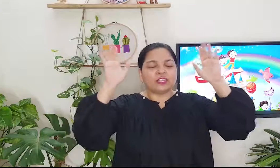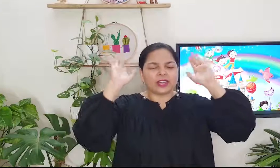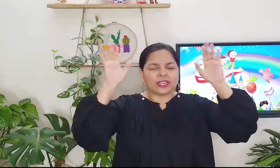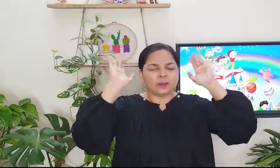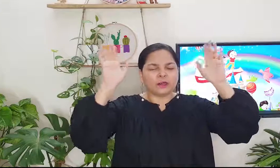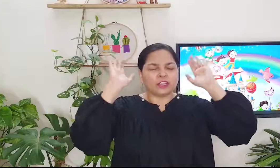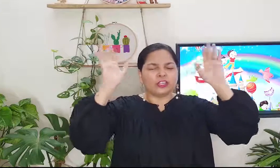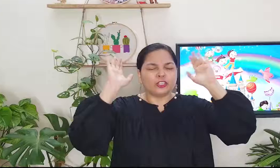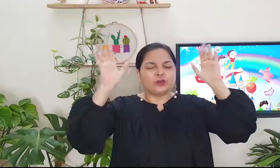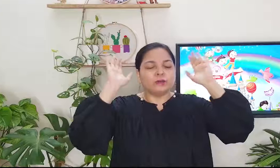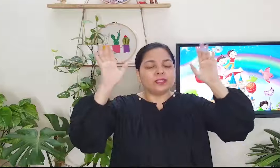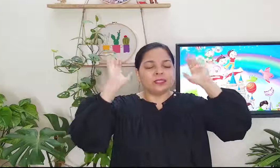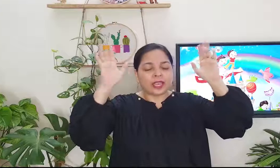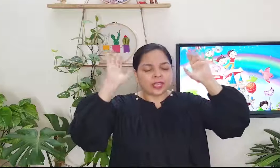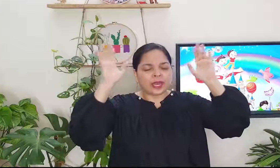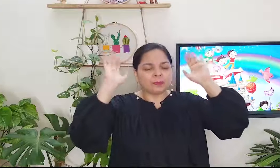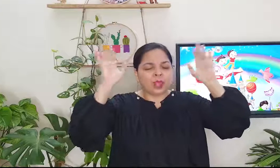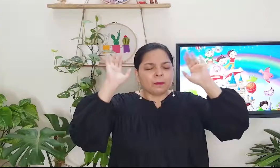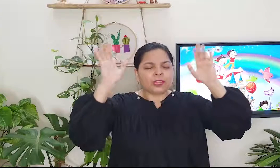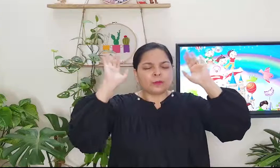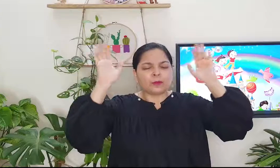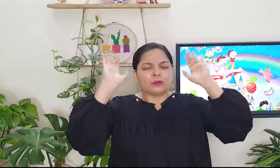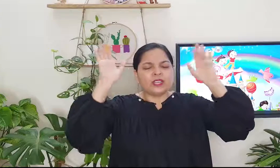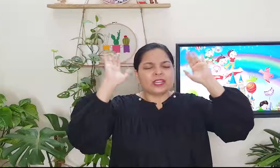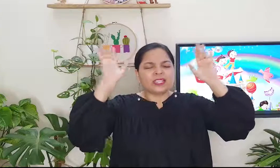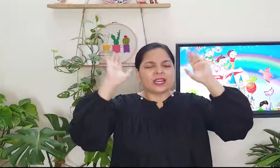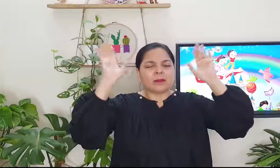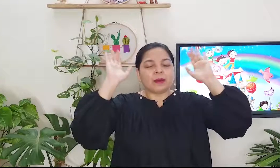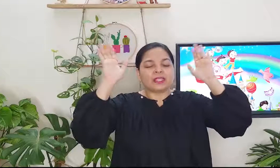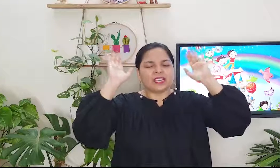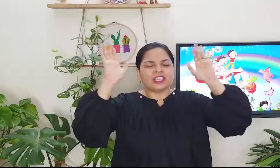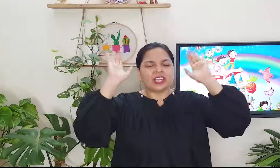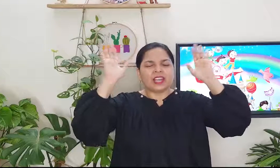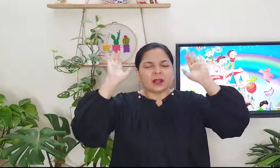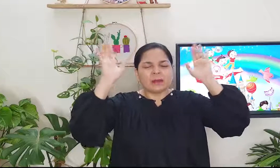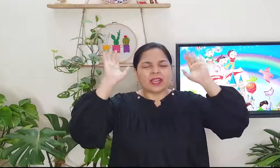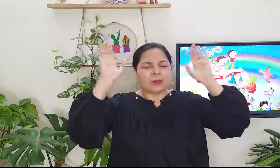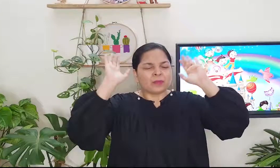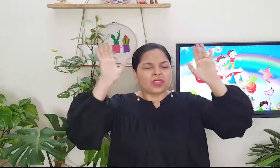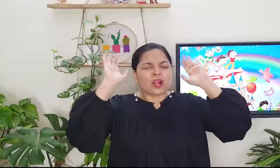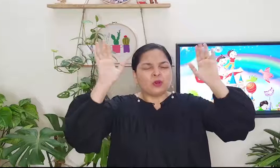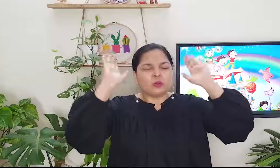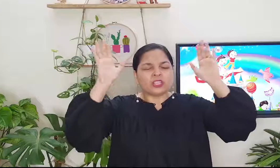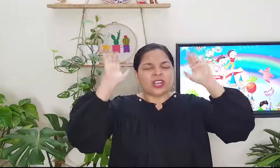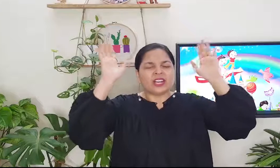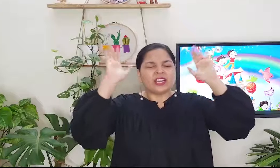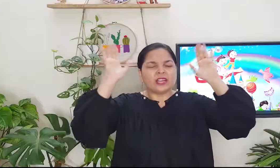চলে যাওয়ার আদেশ দিচ্ছি যীশু খ্রিস্টের নামেতে। আমি বলছি প্রভু ওদের মাথা থেকে পা পর্যন্ত প্রভু, ওরা পুরো হাড়ে